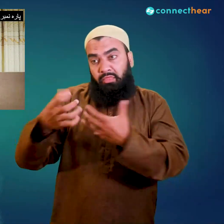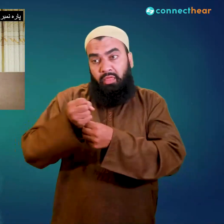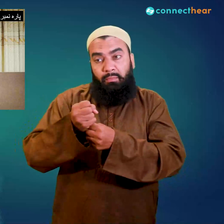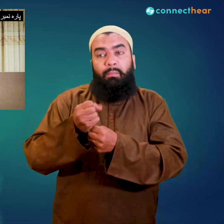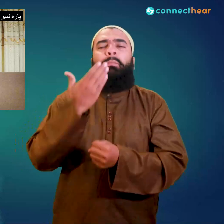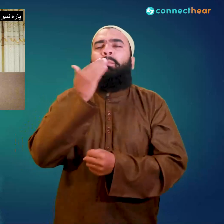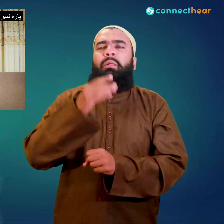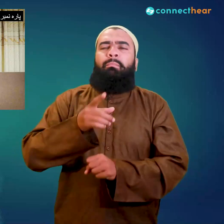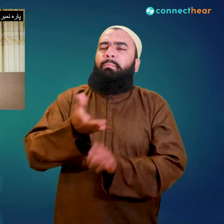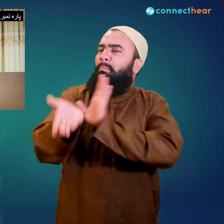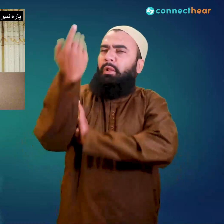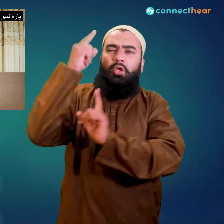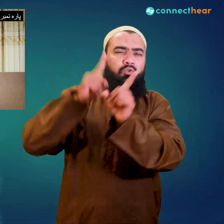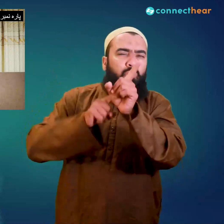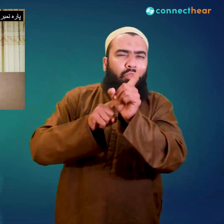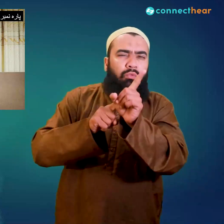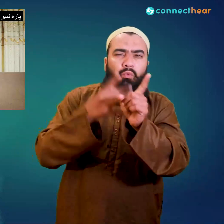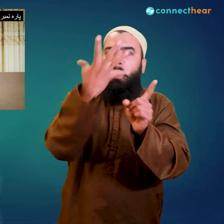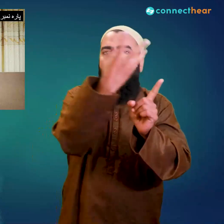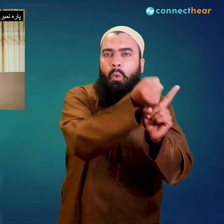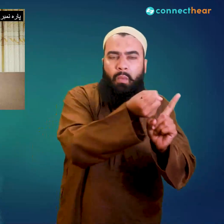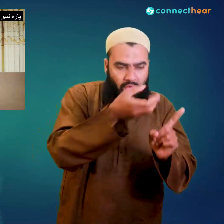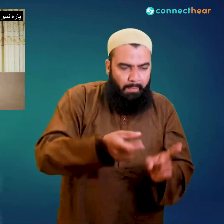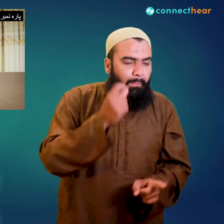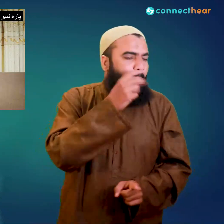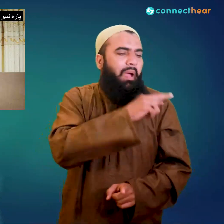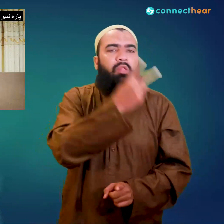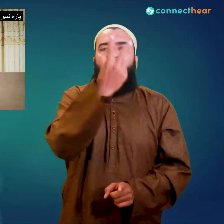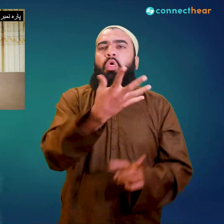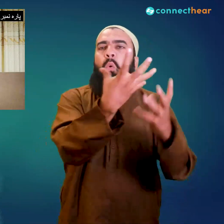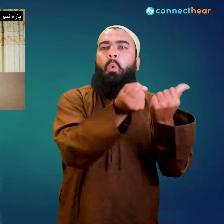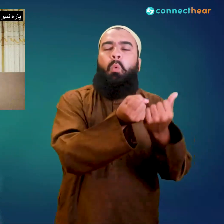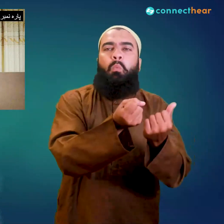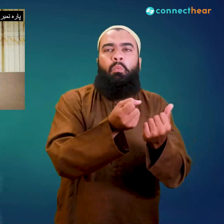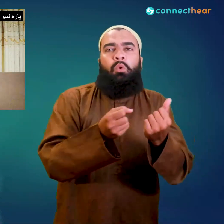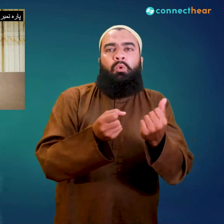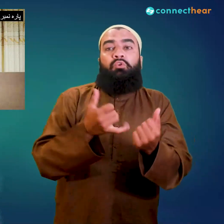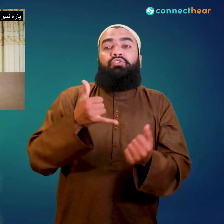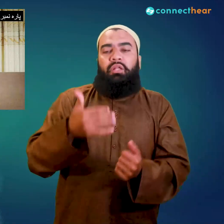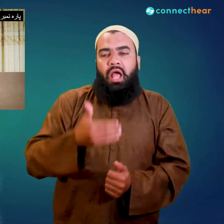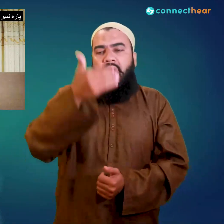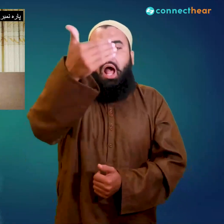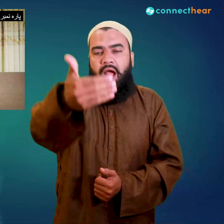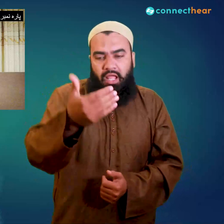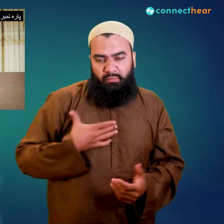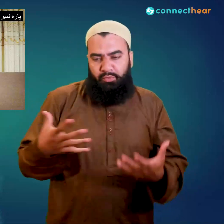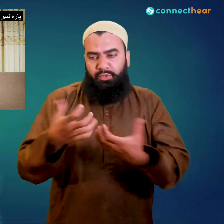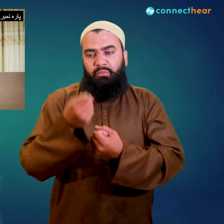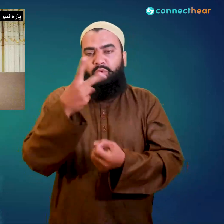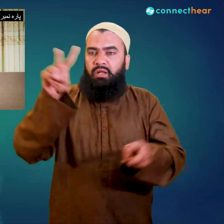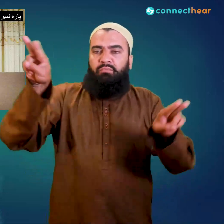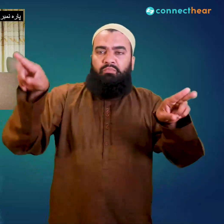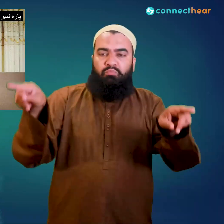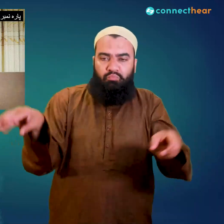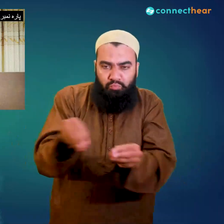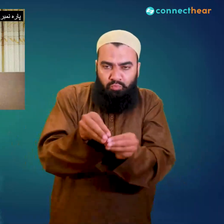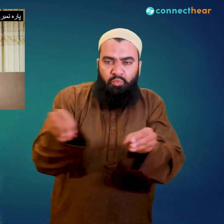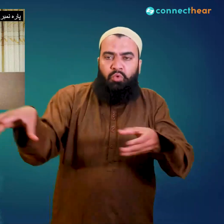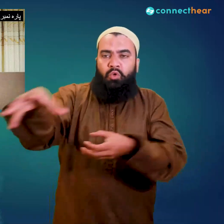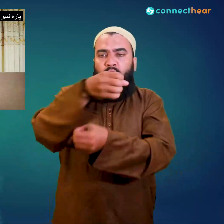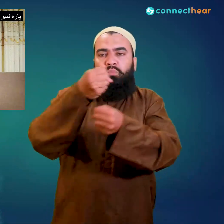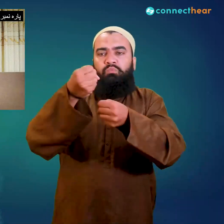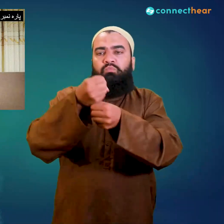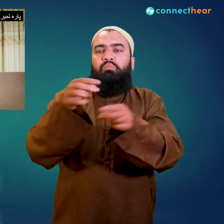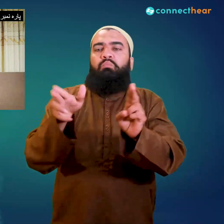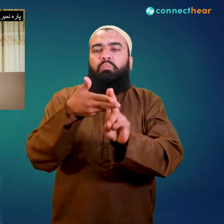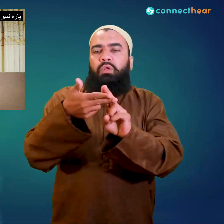سے نا امید نہیں ہوئے بلکہ اللہ پر امید رکھی ہوئی تھی۔ آیت نمبر